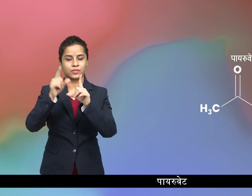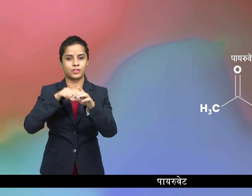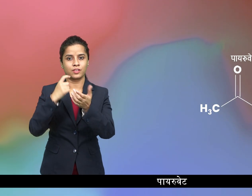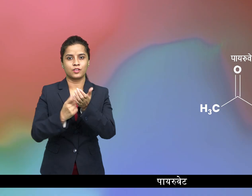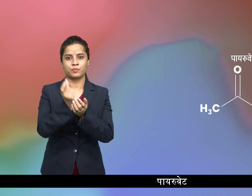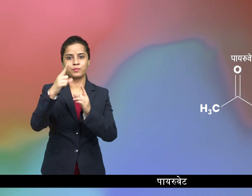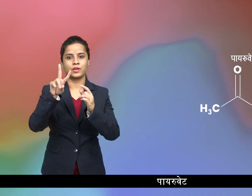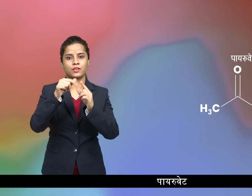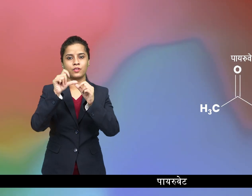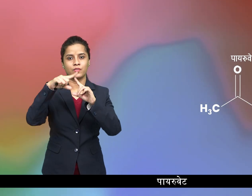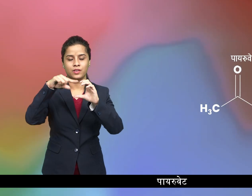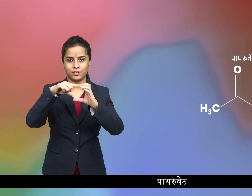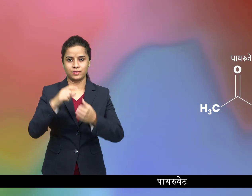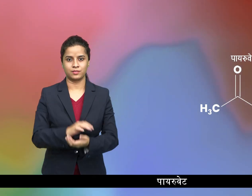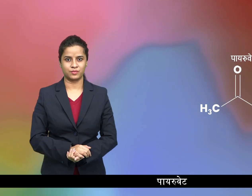पायरुवेट,